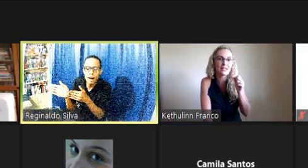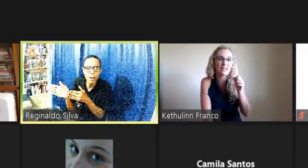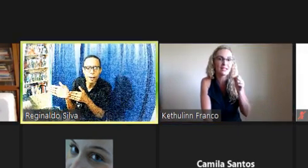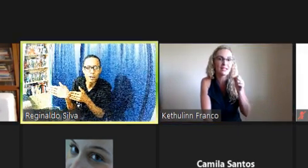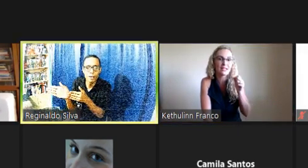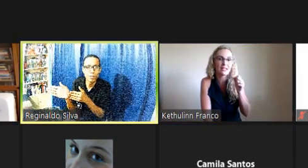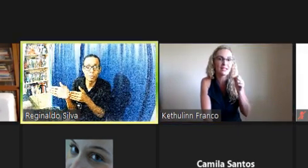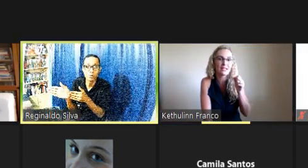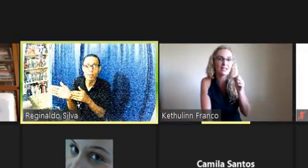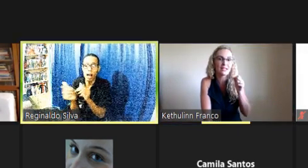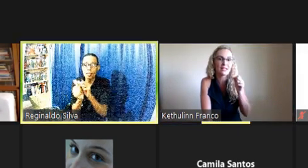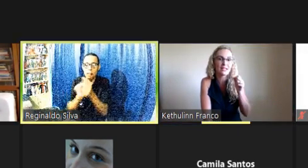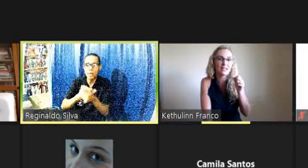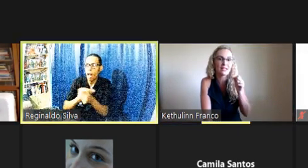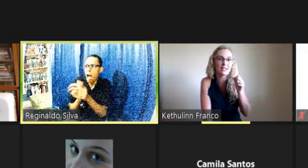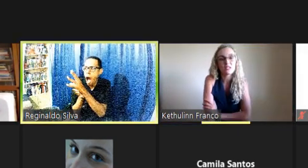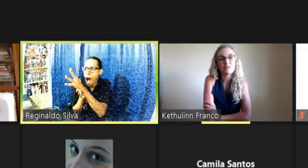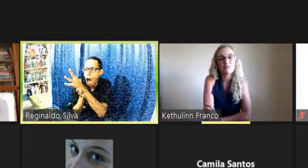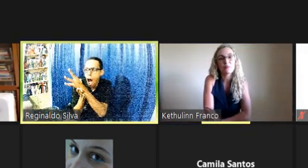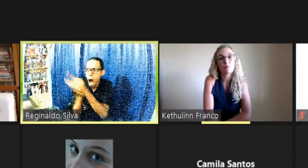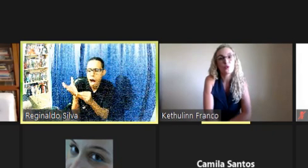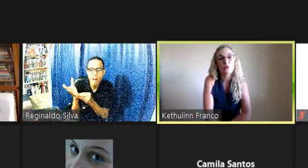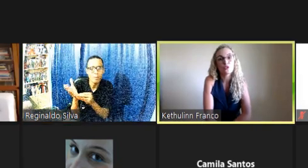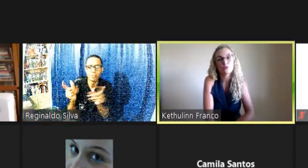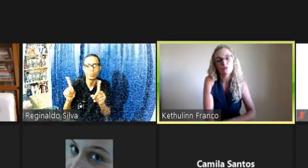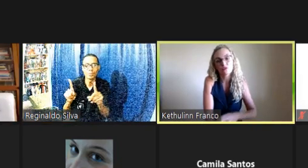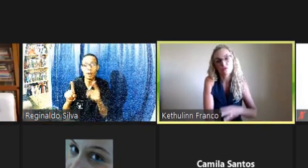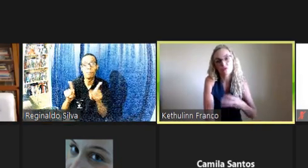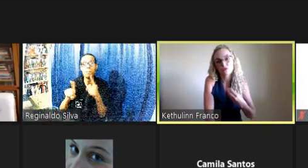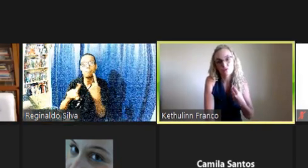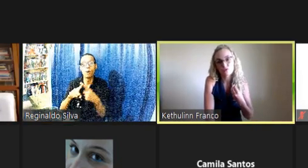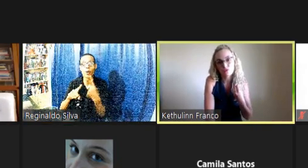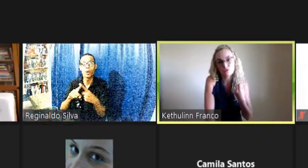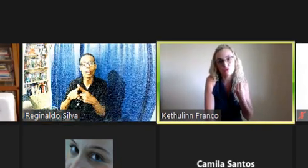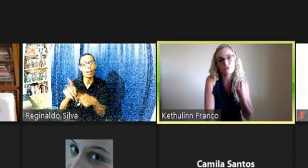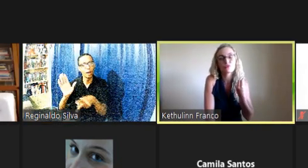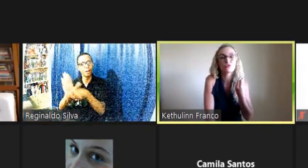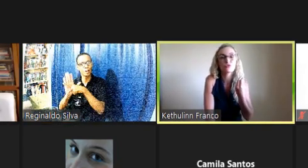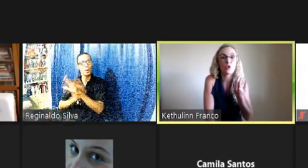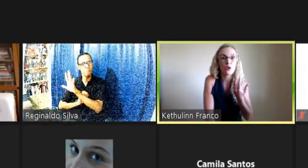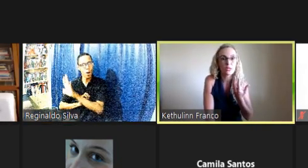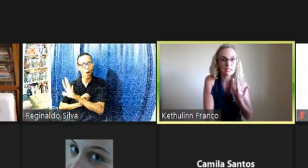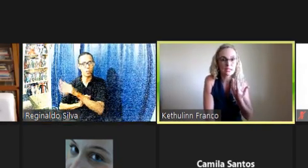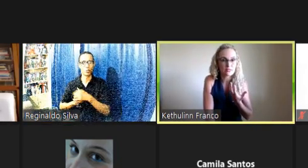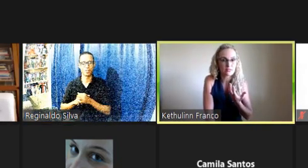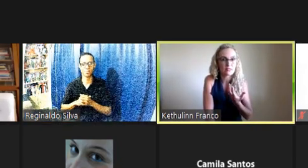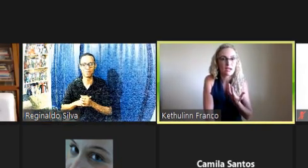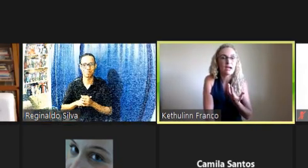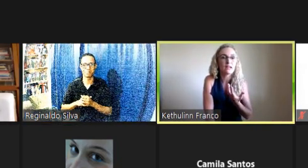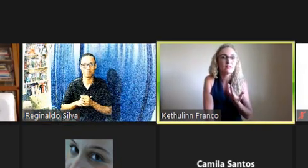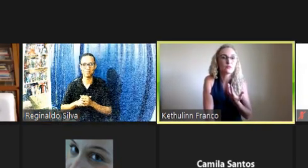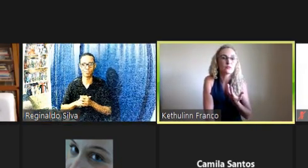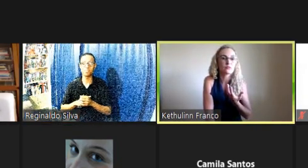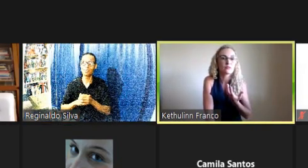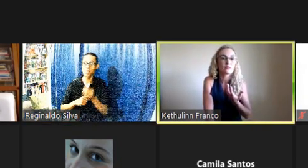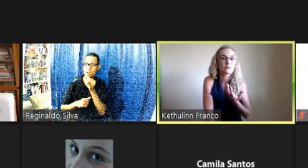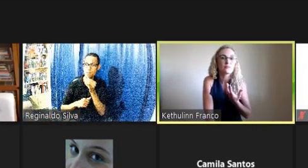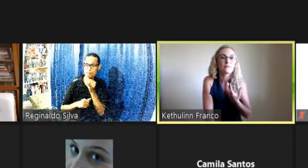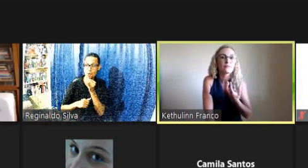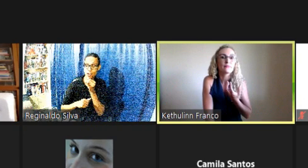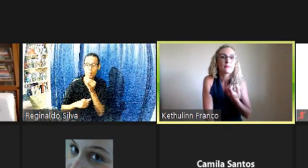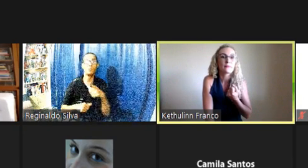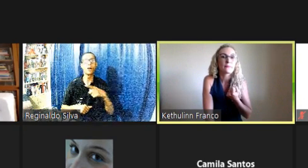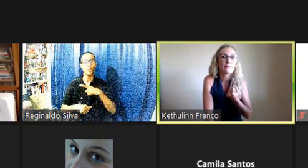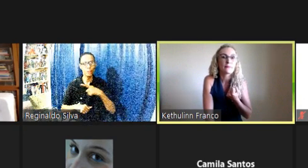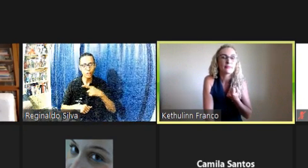essas particularidades que são através do sotaque. Nós temos, inclusive, muitos surdos